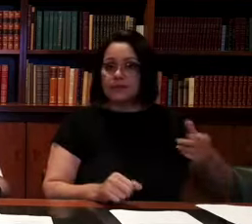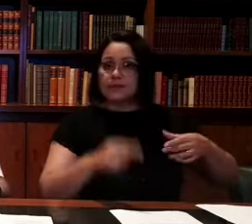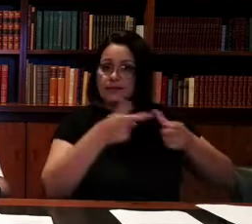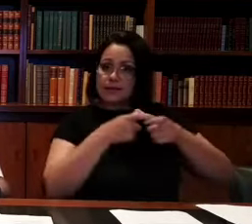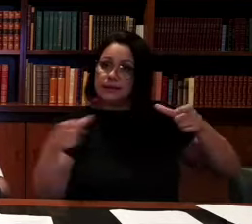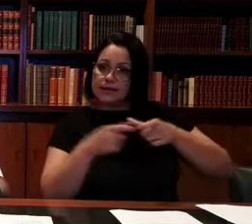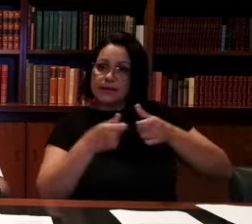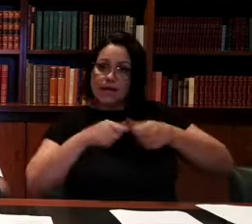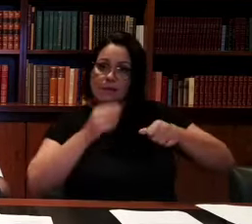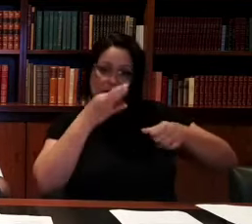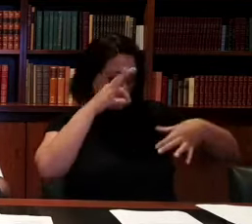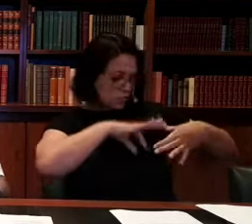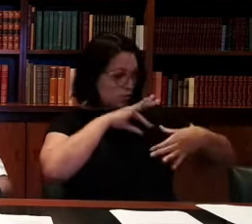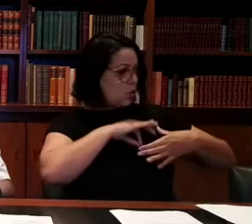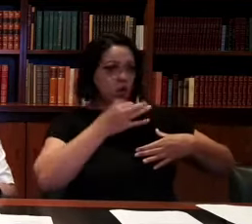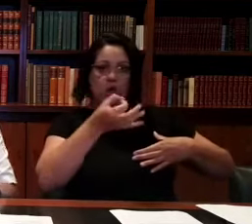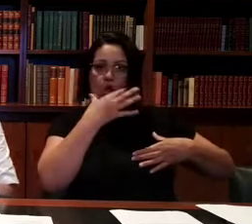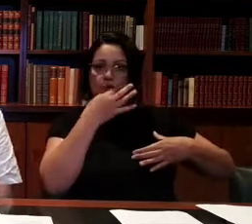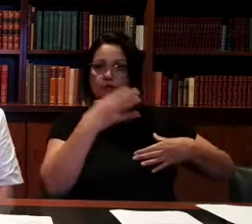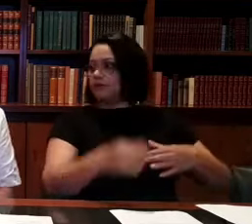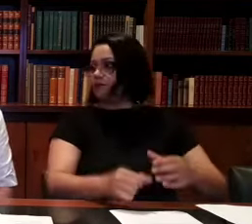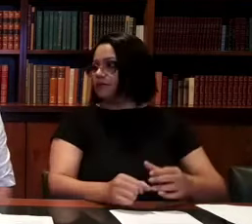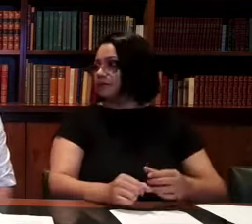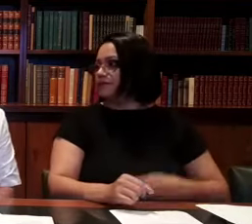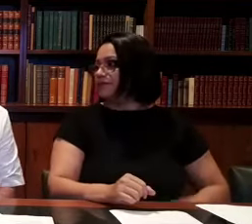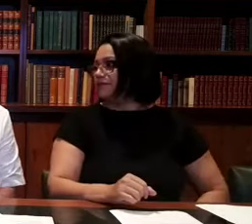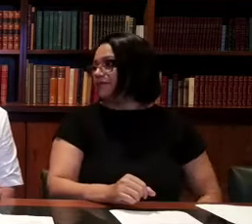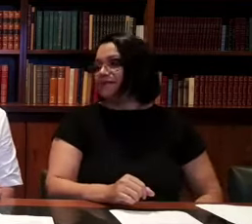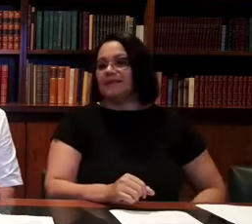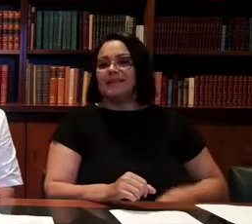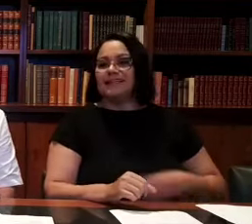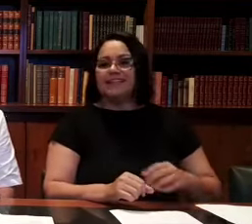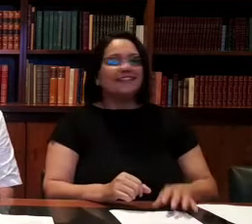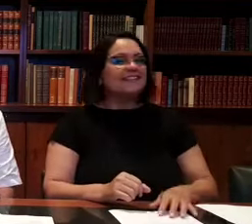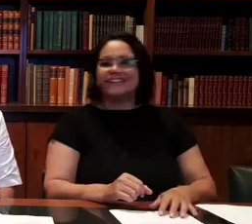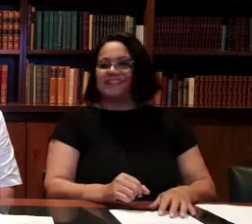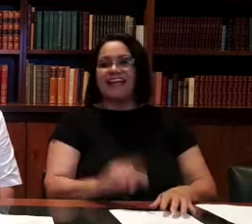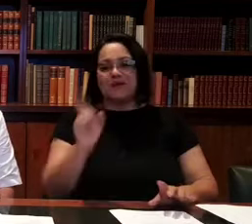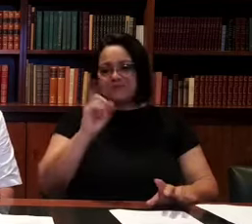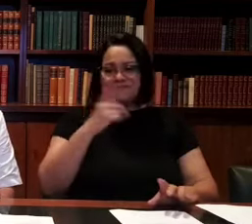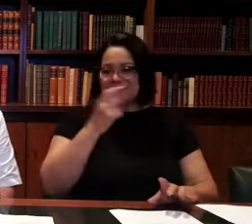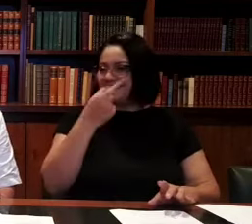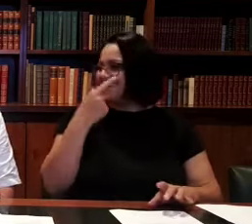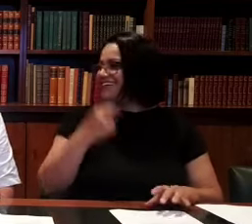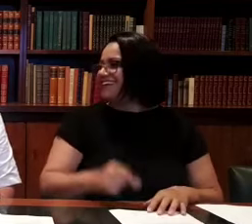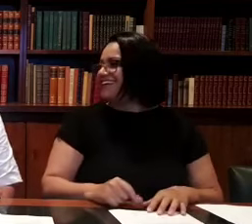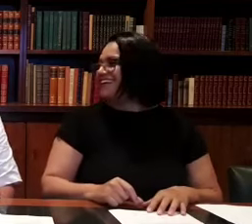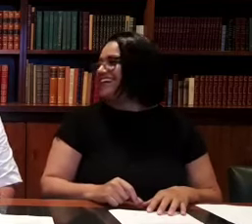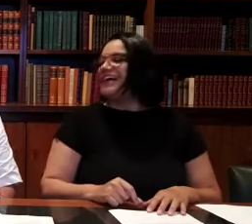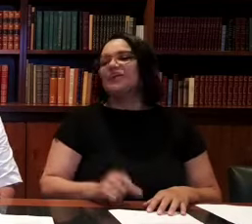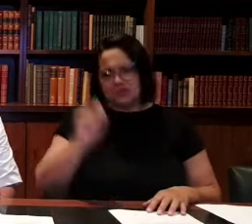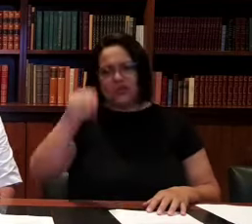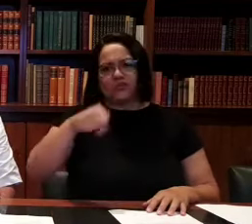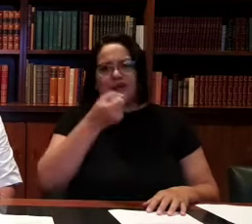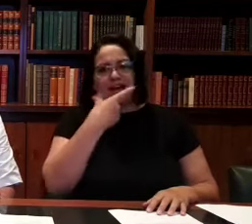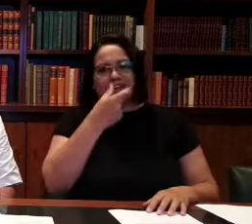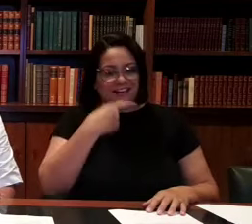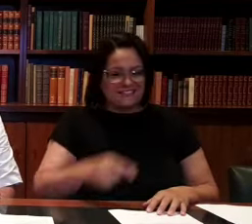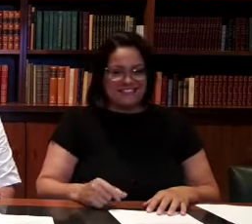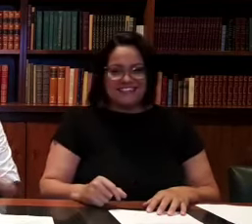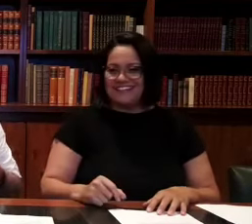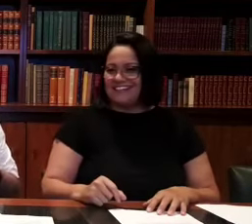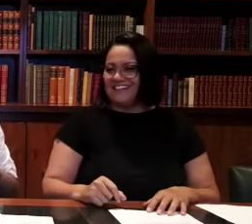cartela da bloqueou no outro já tomou essa aqui ó e não esse pegar vivo